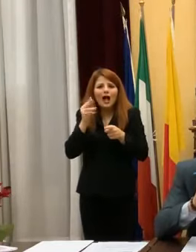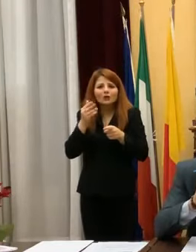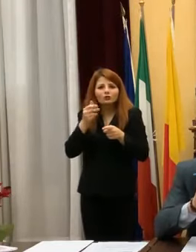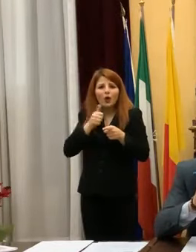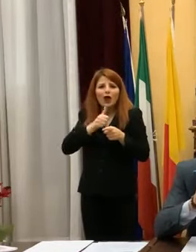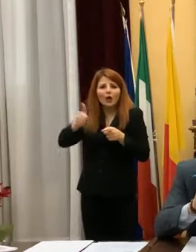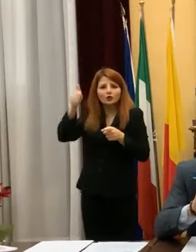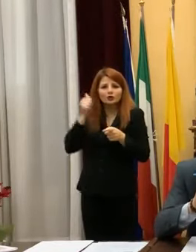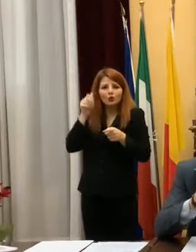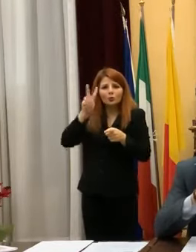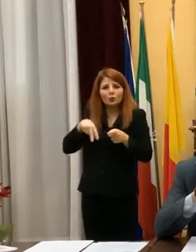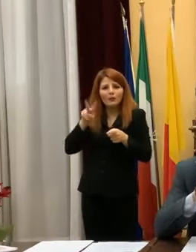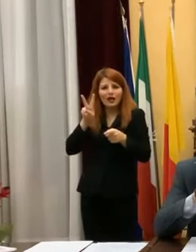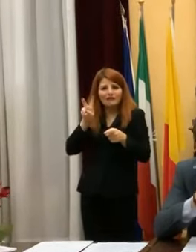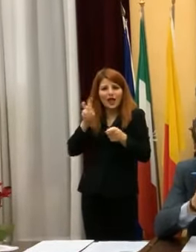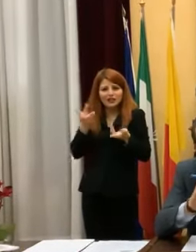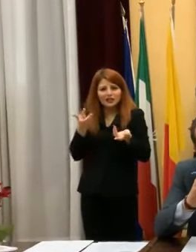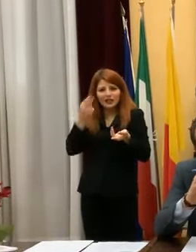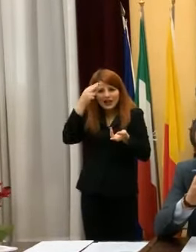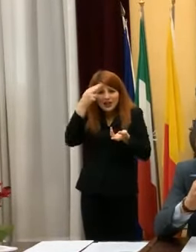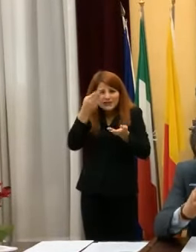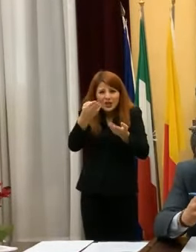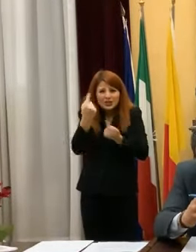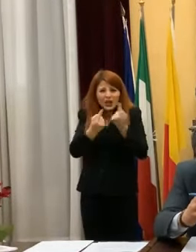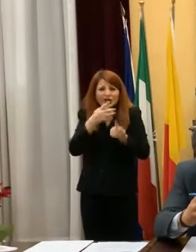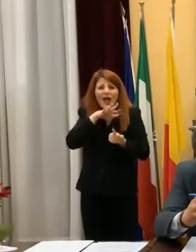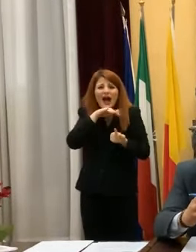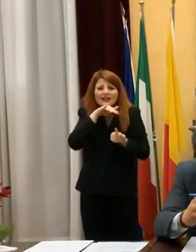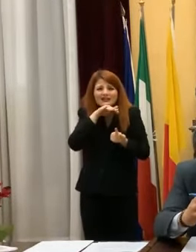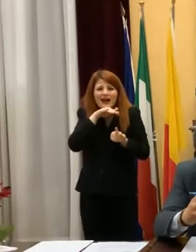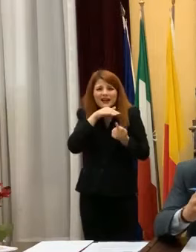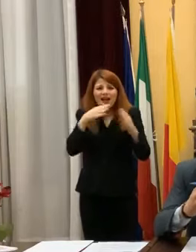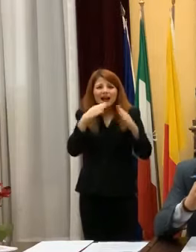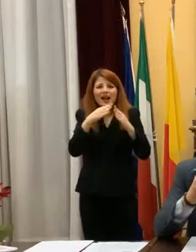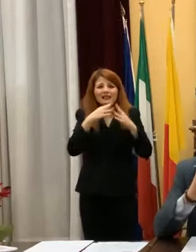Ricordate quanto è accaduto nella casa di riposo come d'incanto?